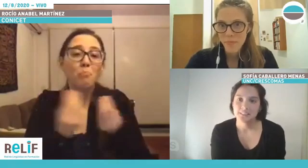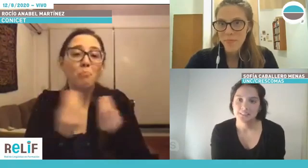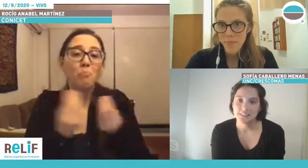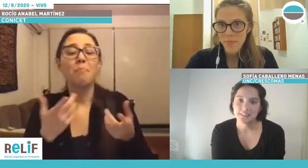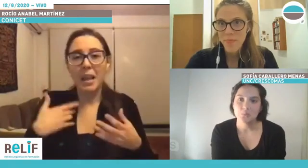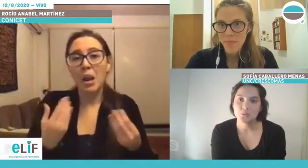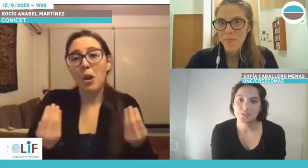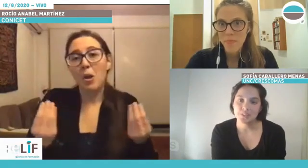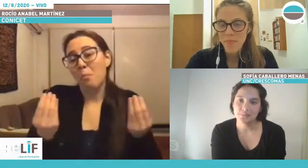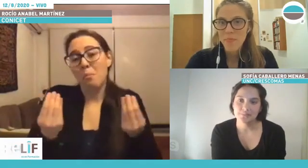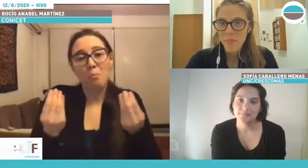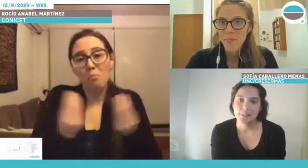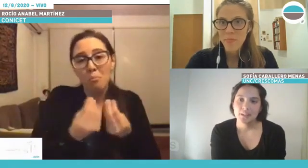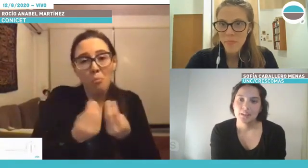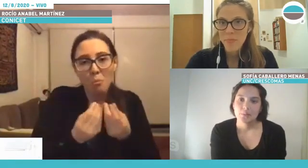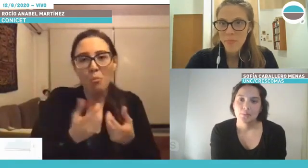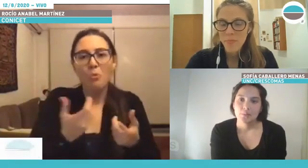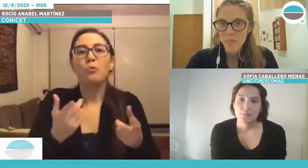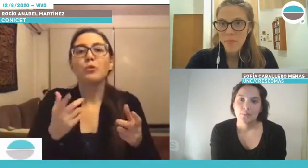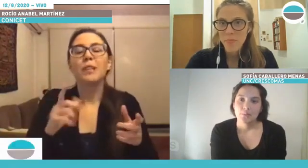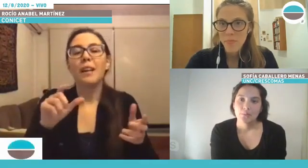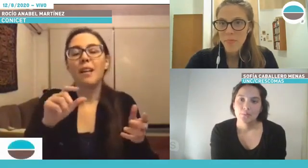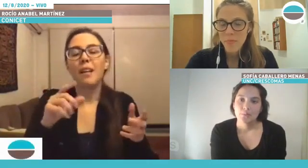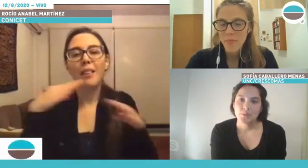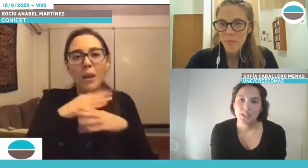está. Sí.